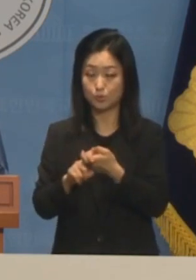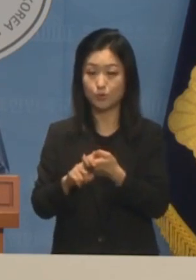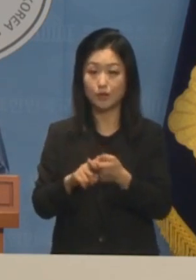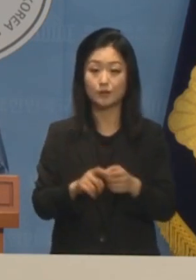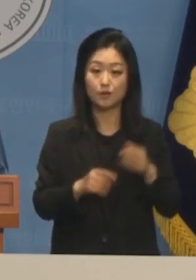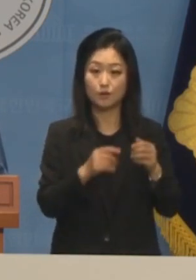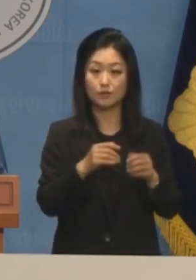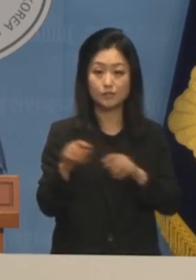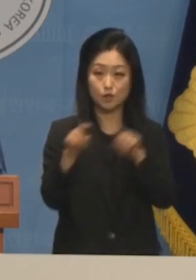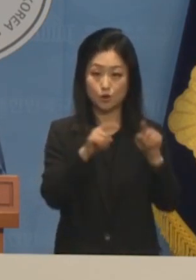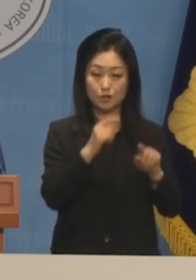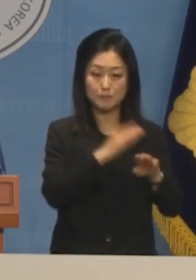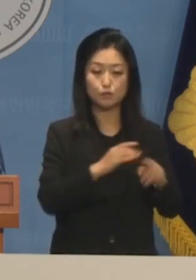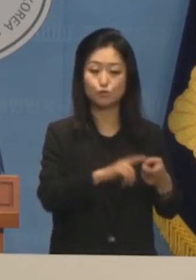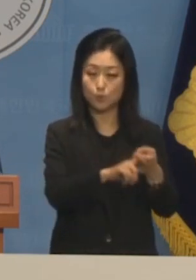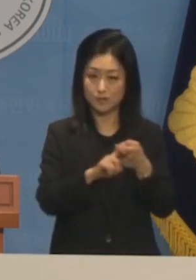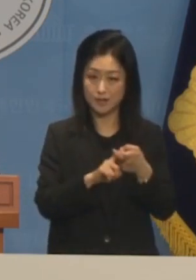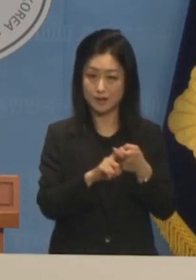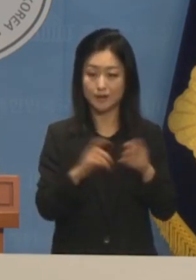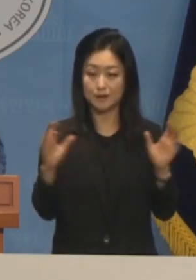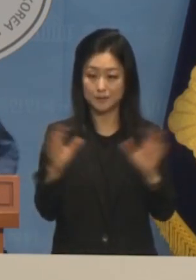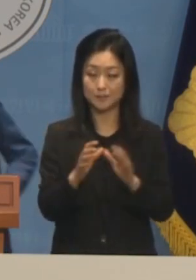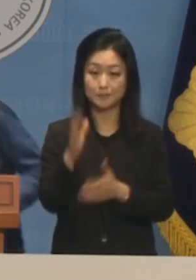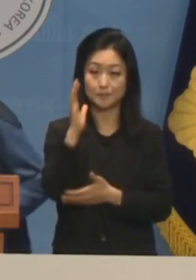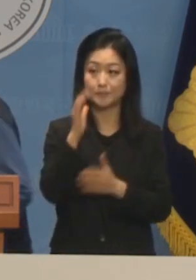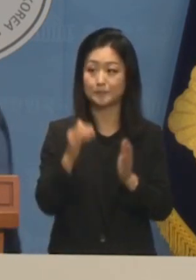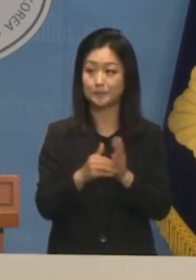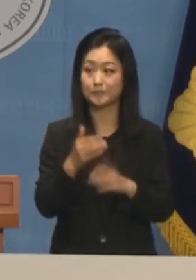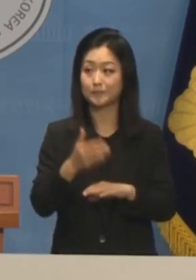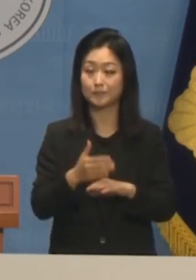한국노동조합총연맹 전국민주노동조합총연맹 감사합니다.